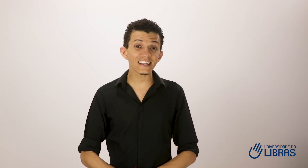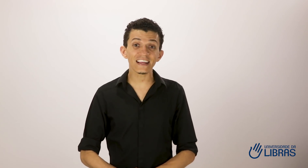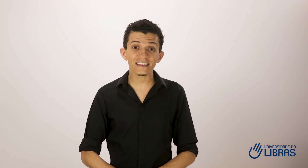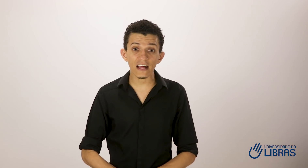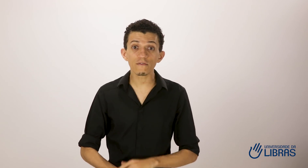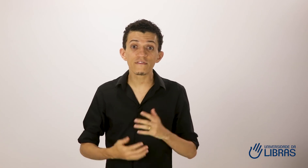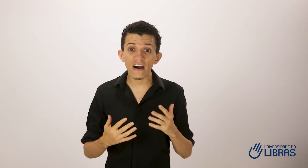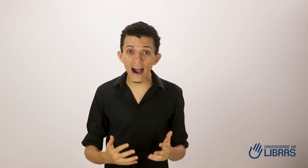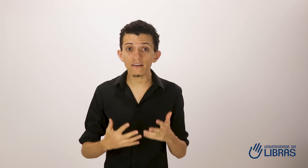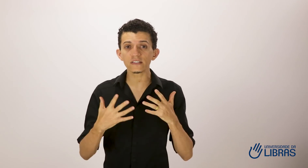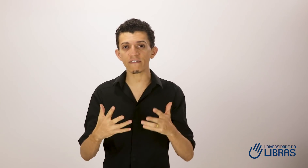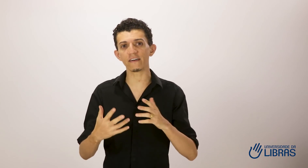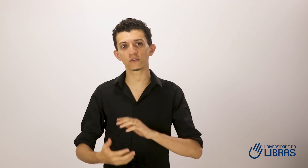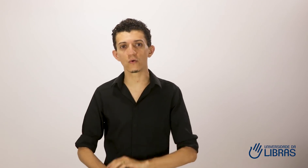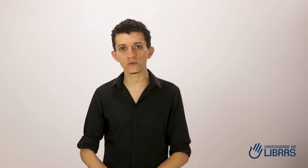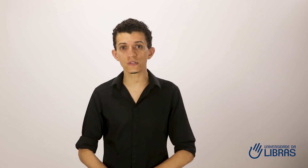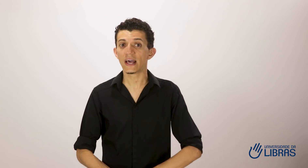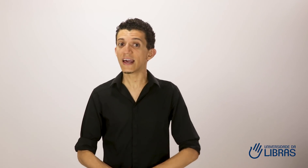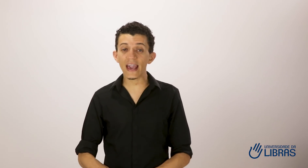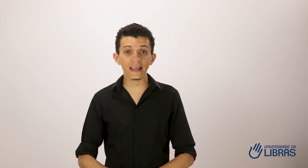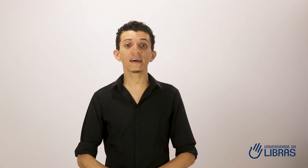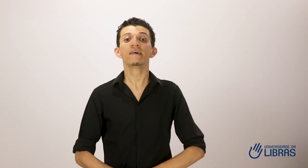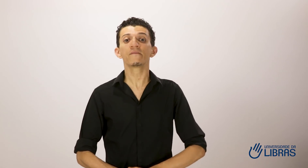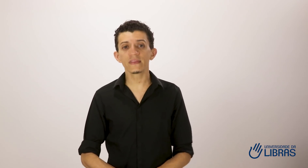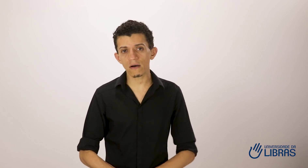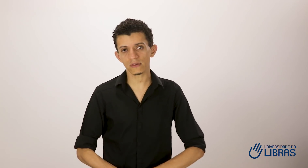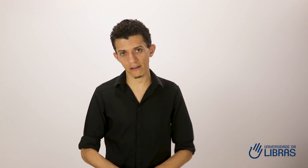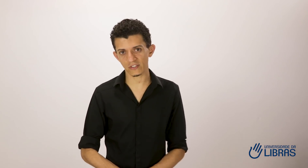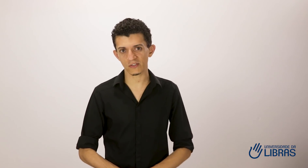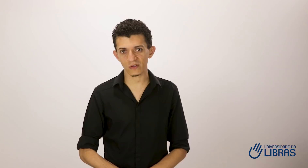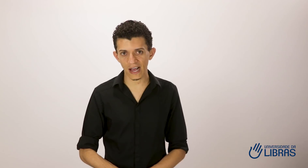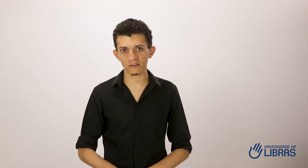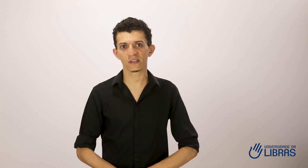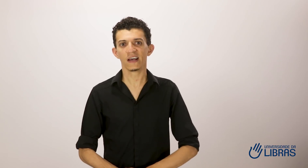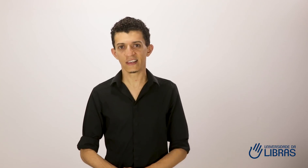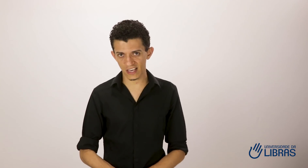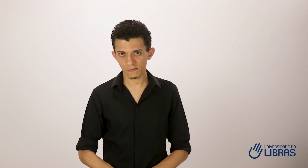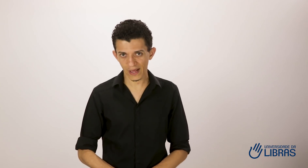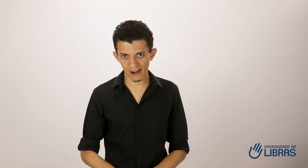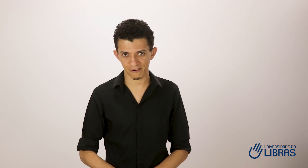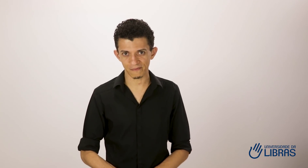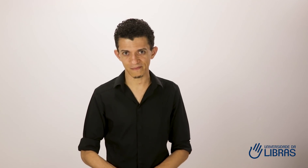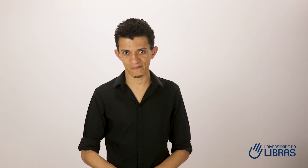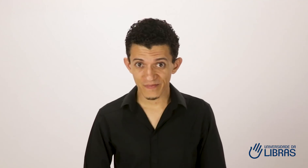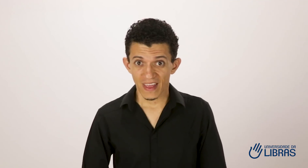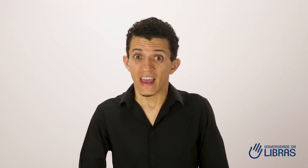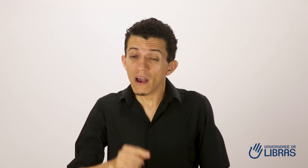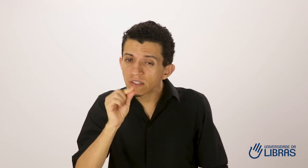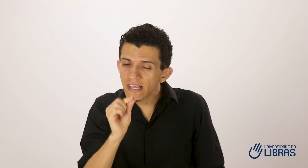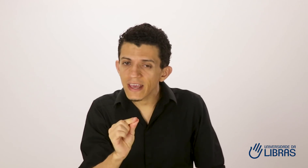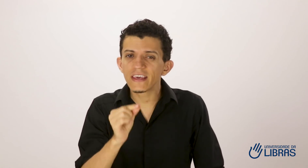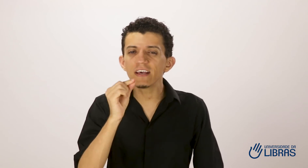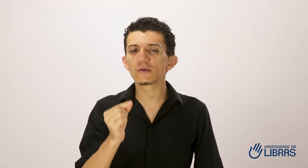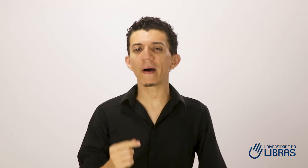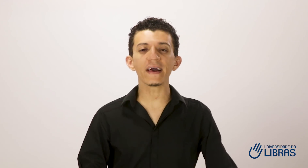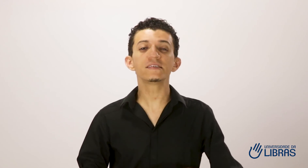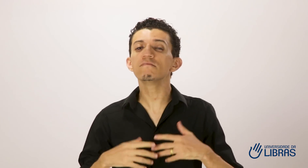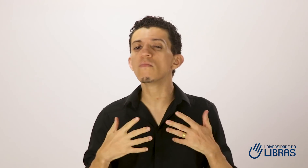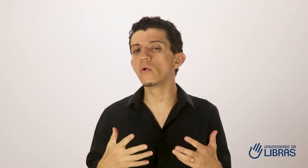tenha tentado vários e vários cursos e ainda não teve os resultados que esperava. Eu sei que isso parece muito